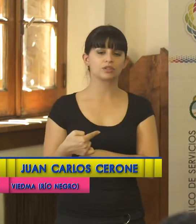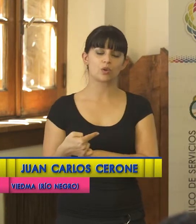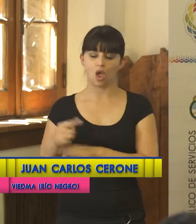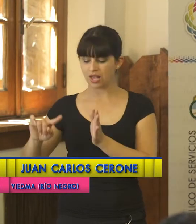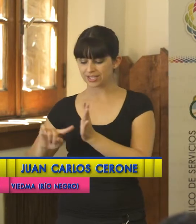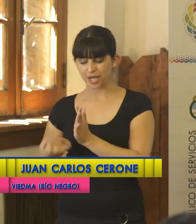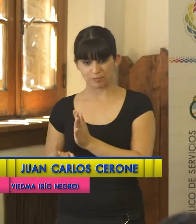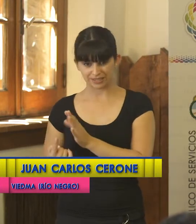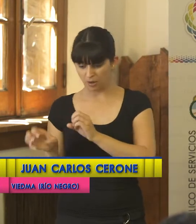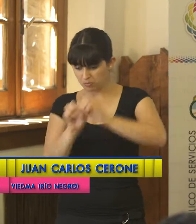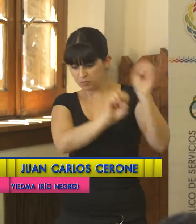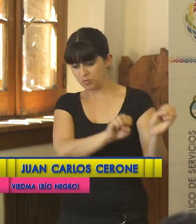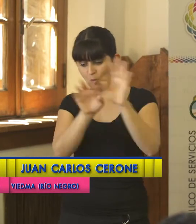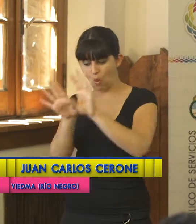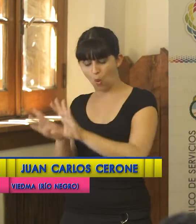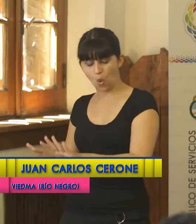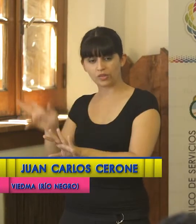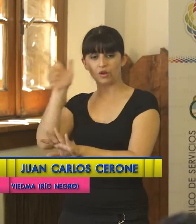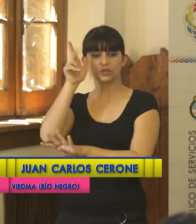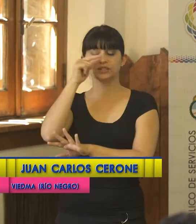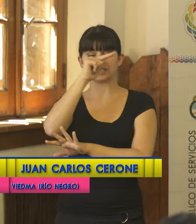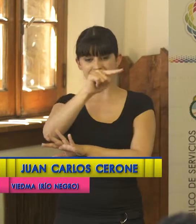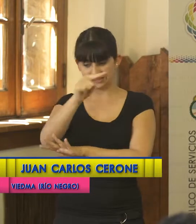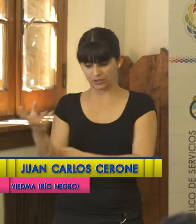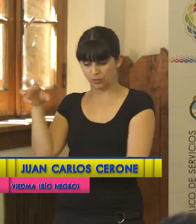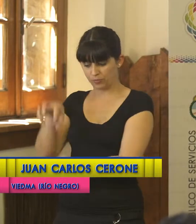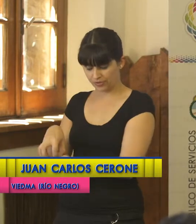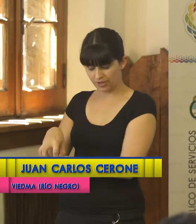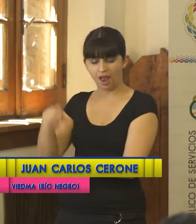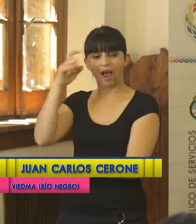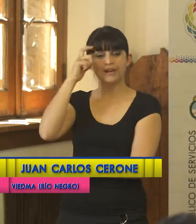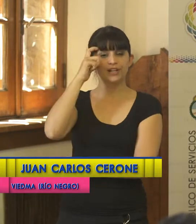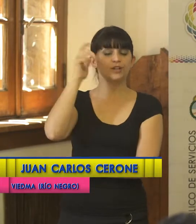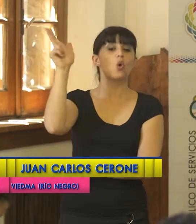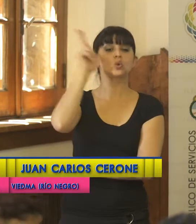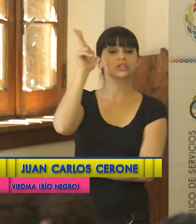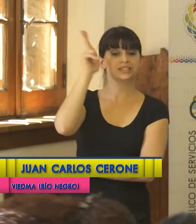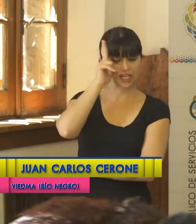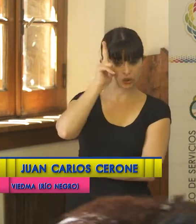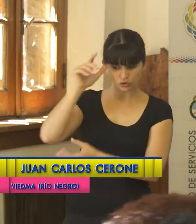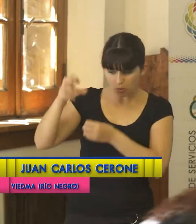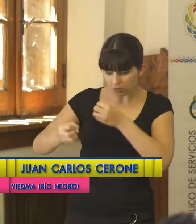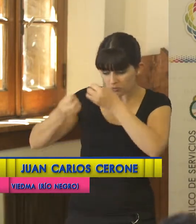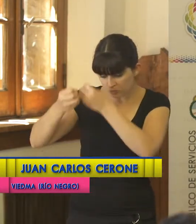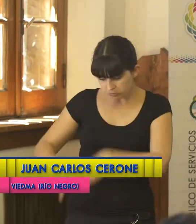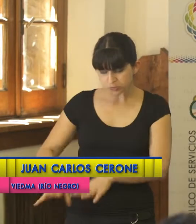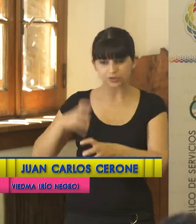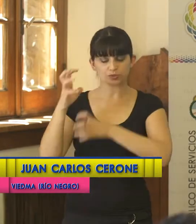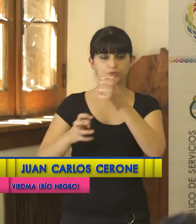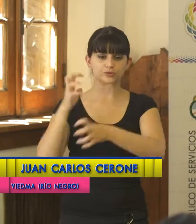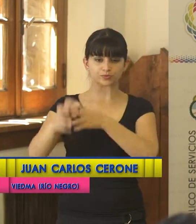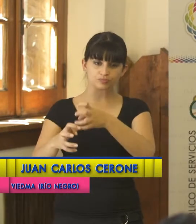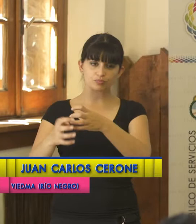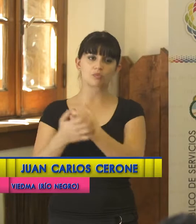en el año 87 se instaló hoy en enero de 1988 empezó a funcionar creo que cumplen